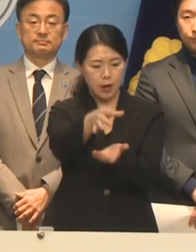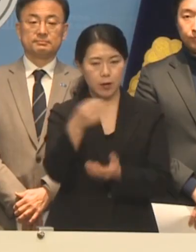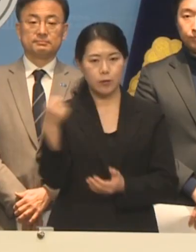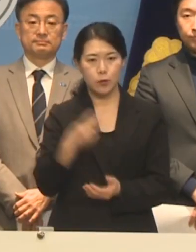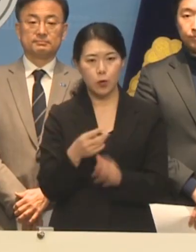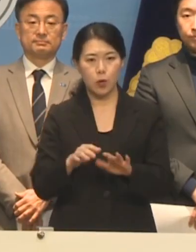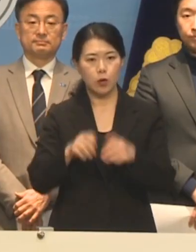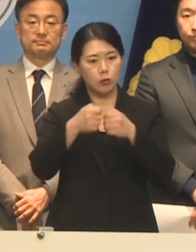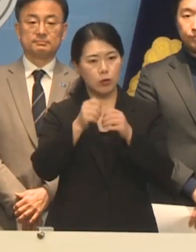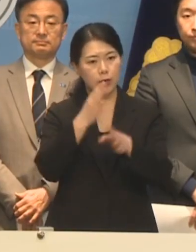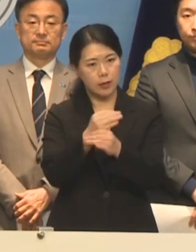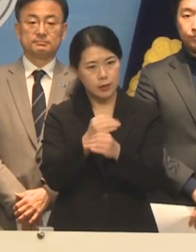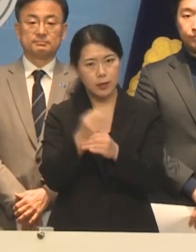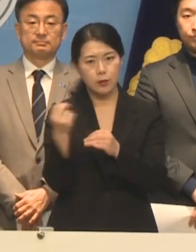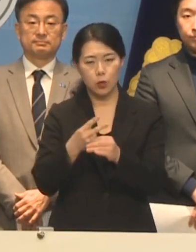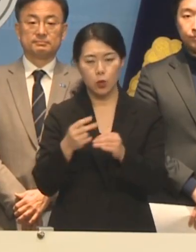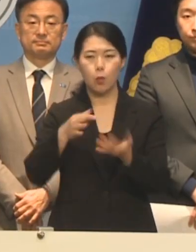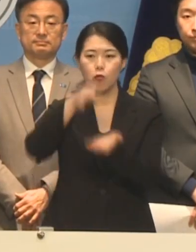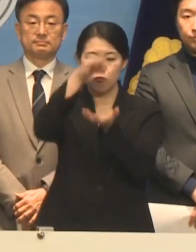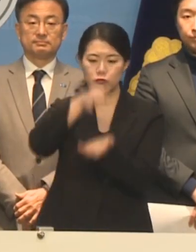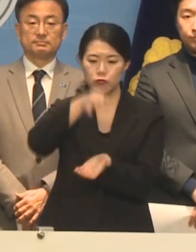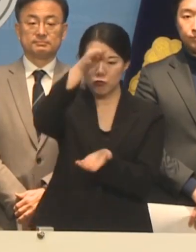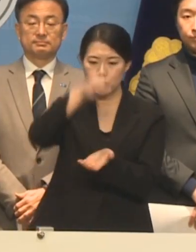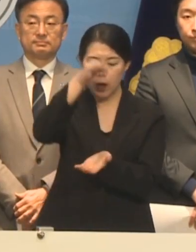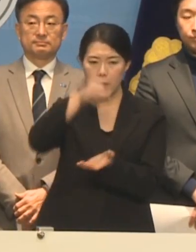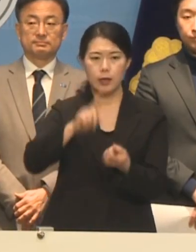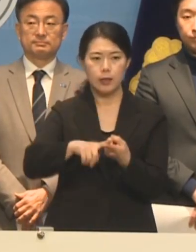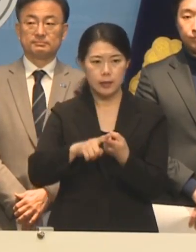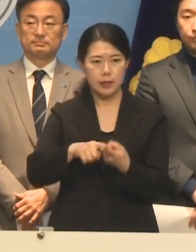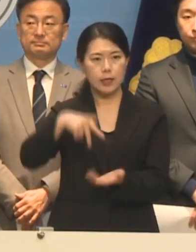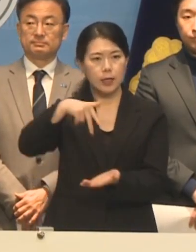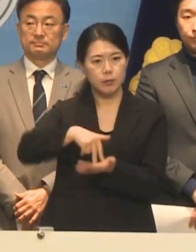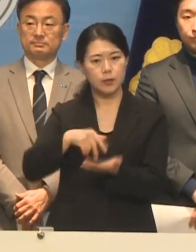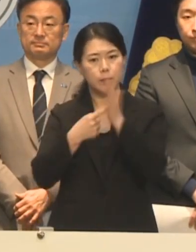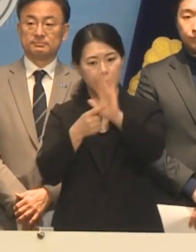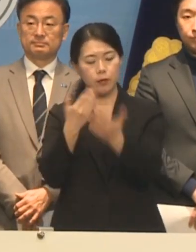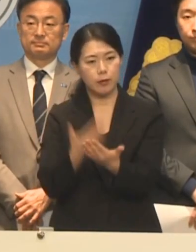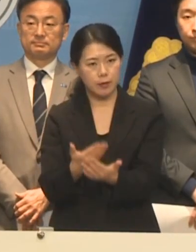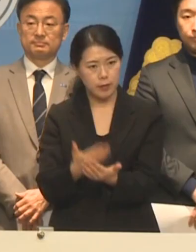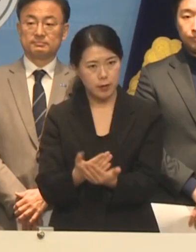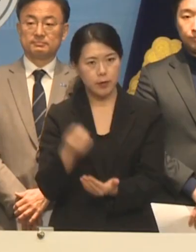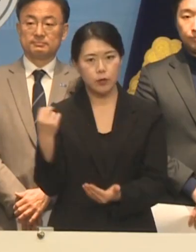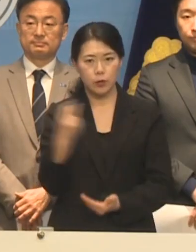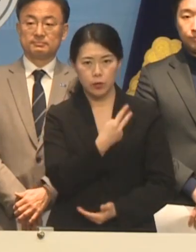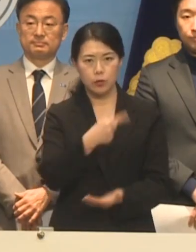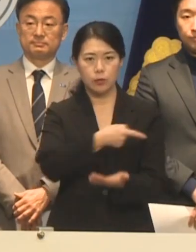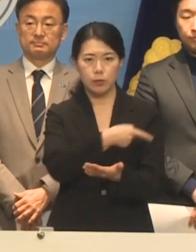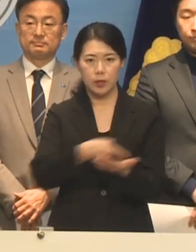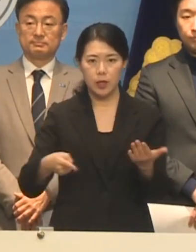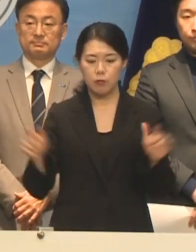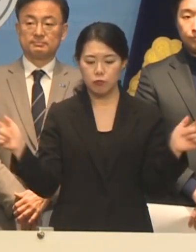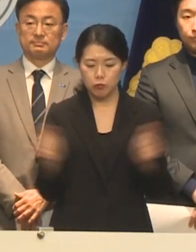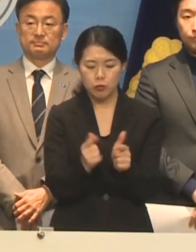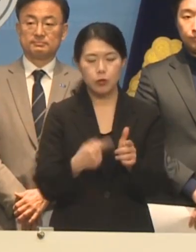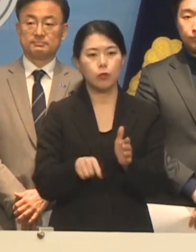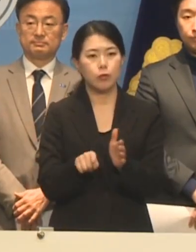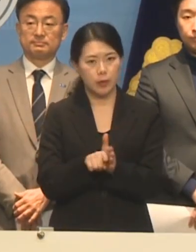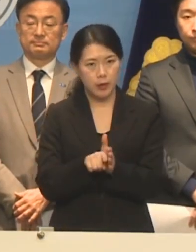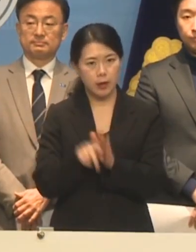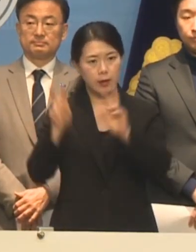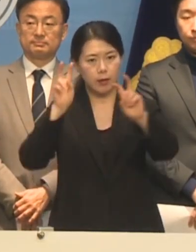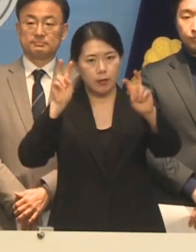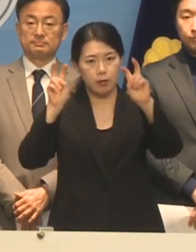출연 시기와 규모 등 별도의 입장을 밝힐 것과 피해를 최소화하기 위해서라도